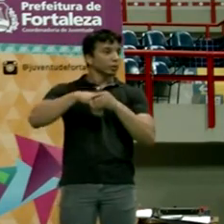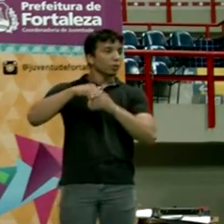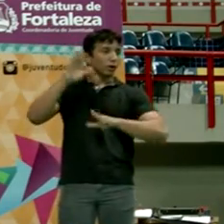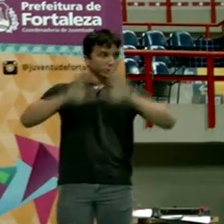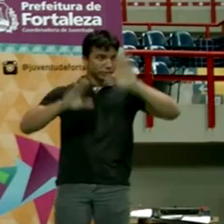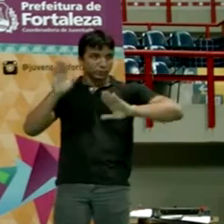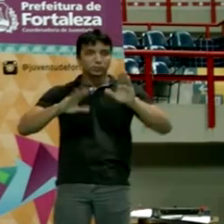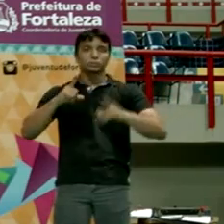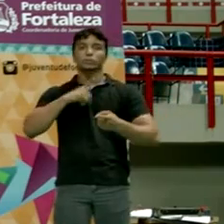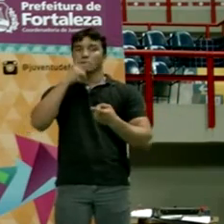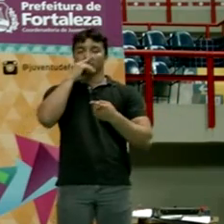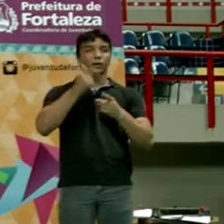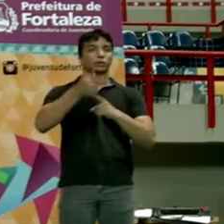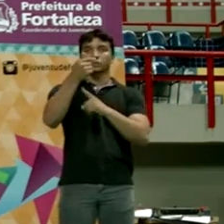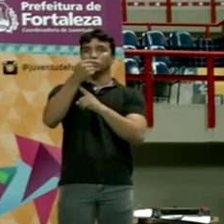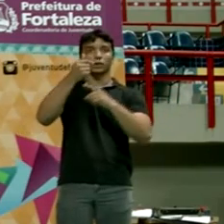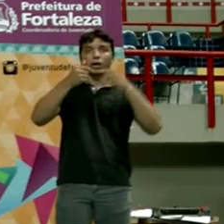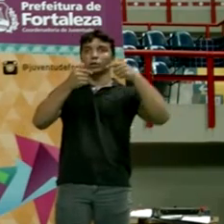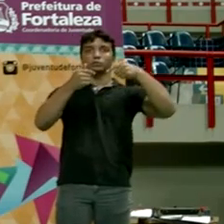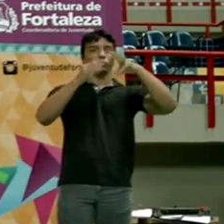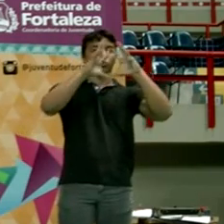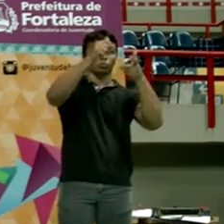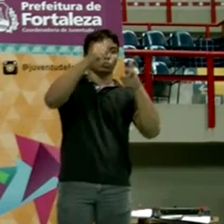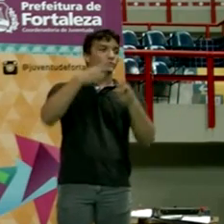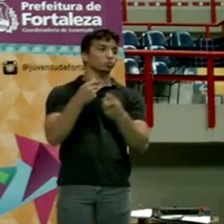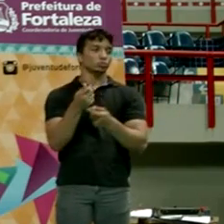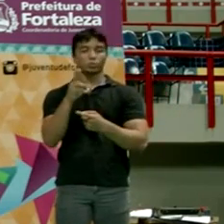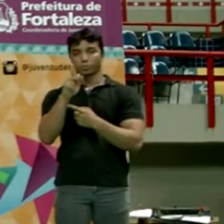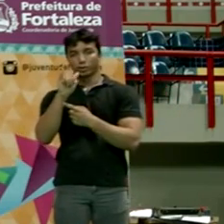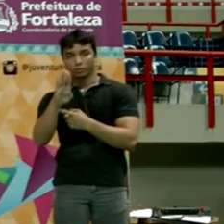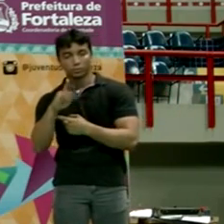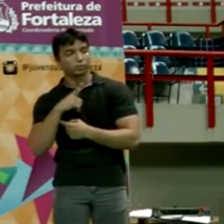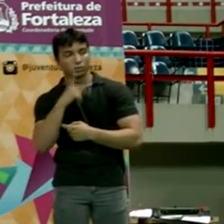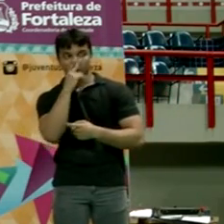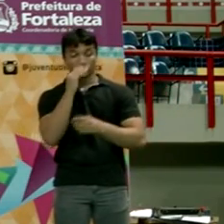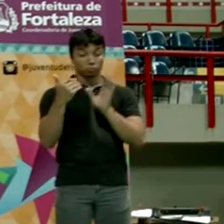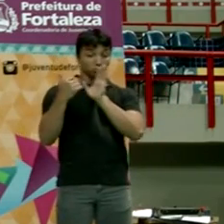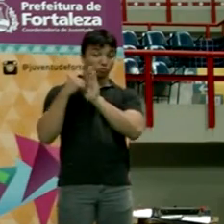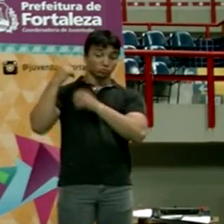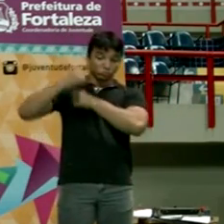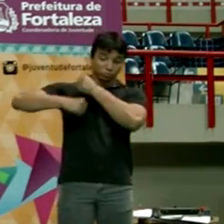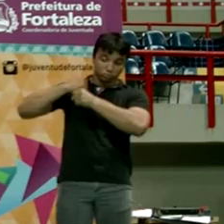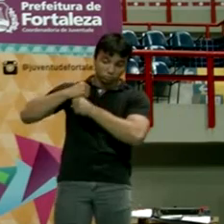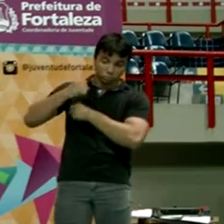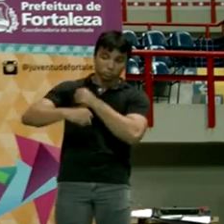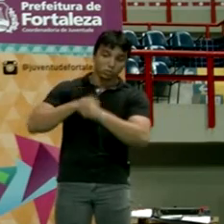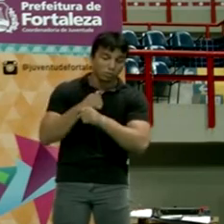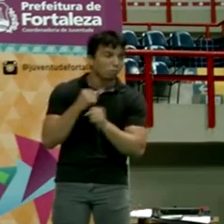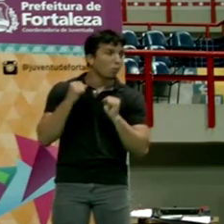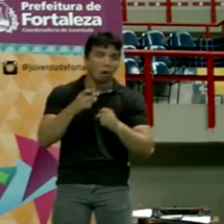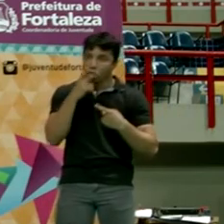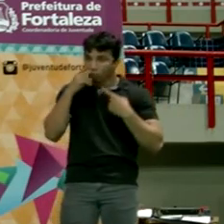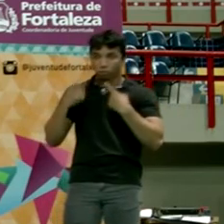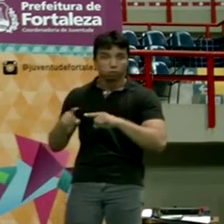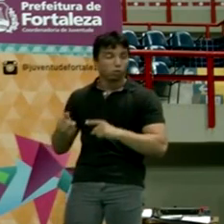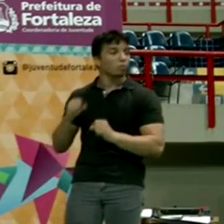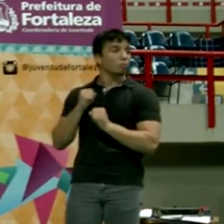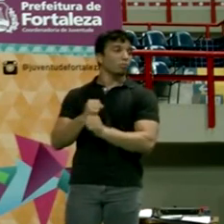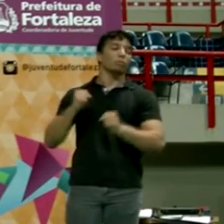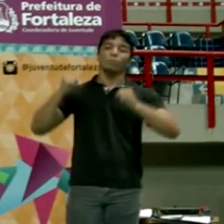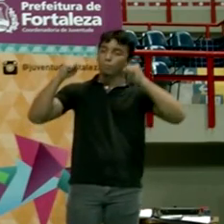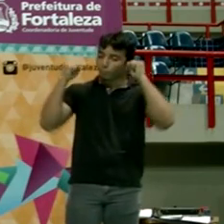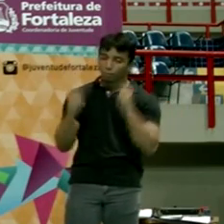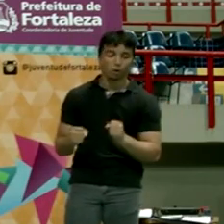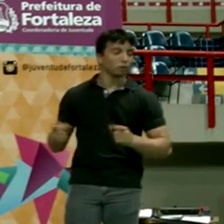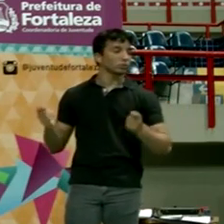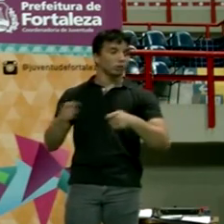democracia. O Brasil é a 7ª economia do mundo. Nos últimos governos, podem criticar, e muitas